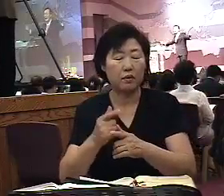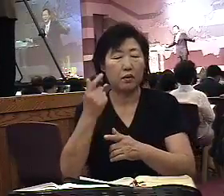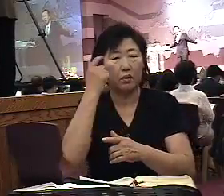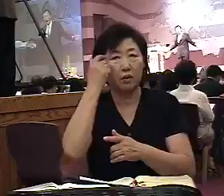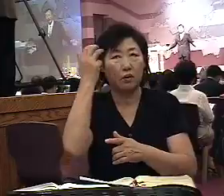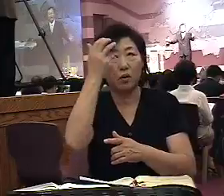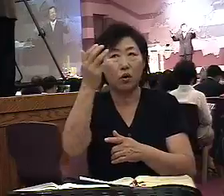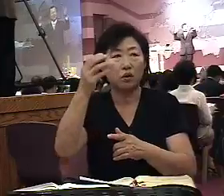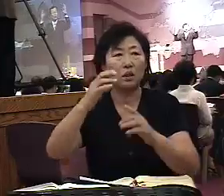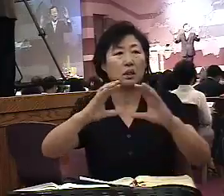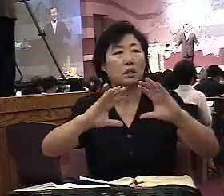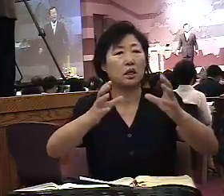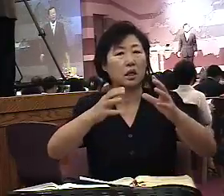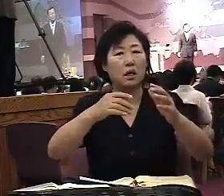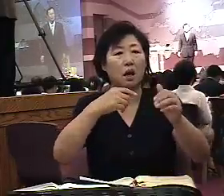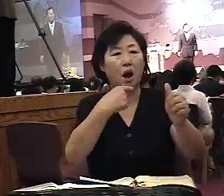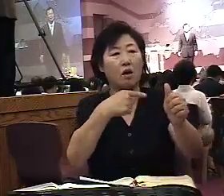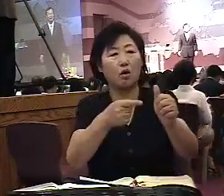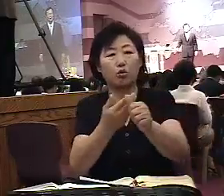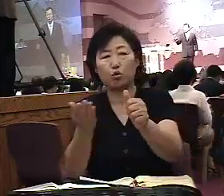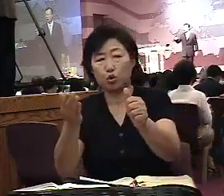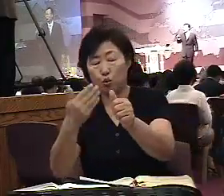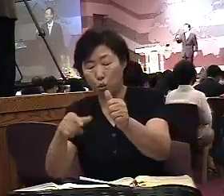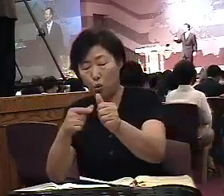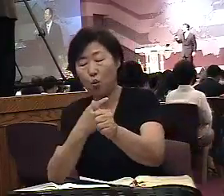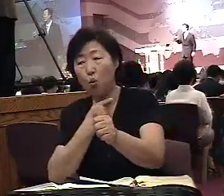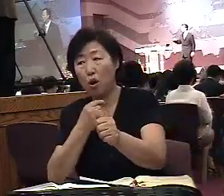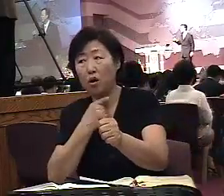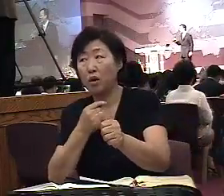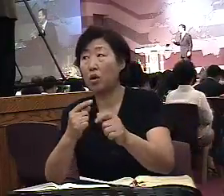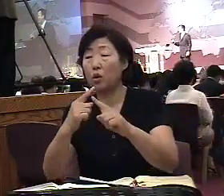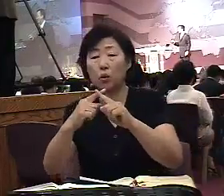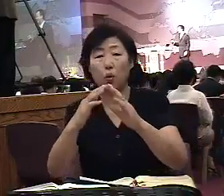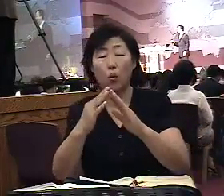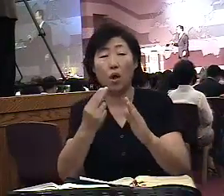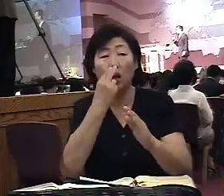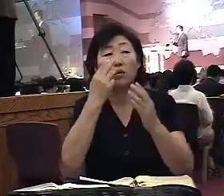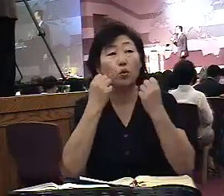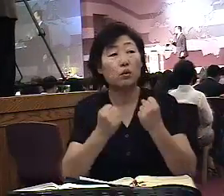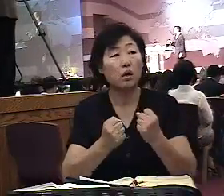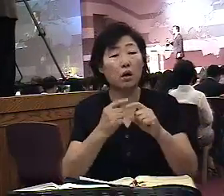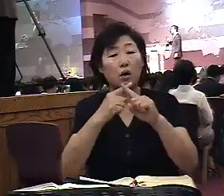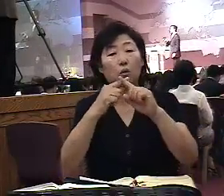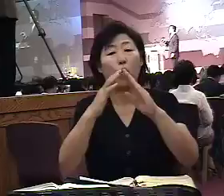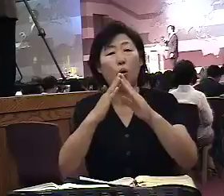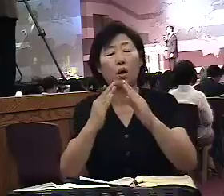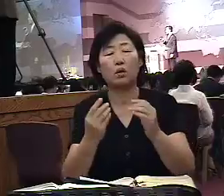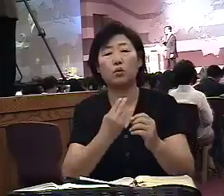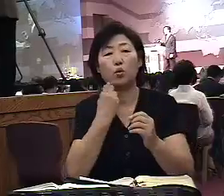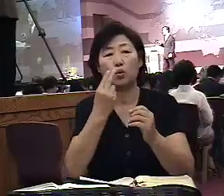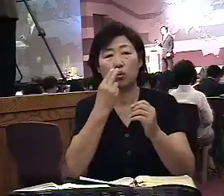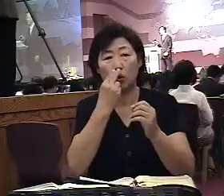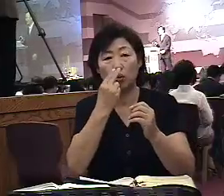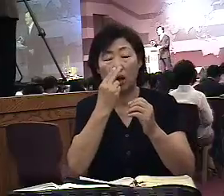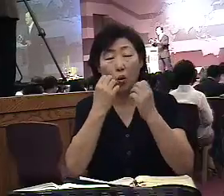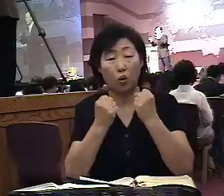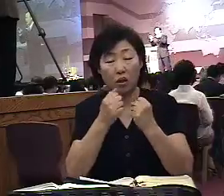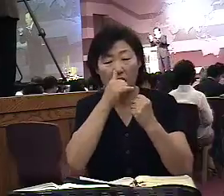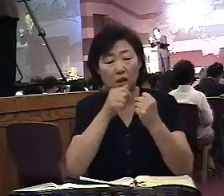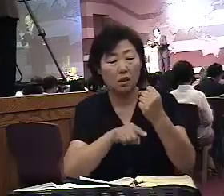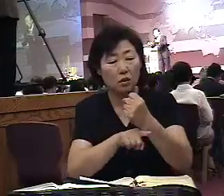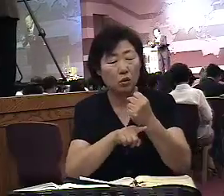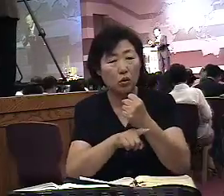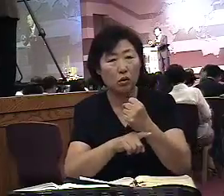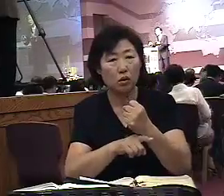영적 세계에도 알리시기를 원한다는 것입니다. 우리 교회가 왜 존재하죠? 교회가 존재하는 이유를 여기서 찾아야 됩니다.